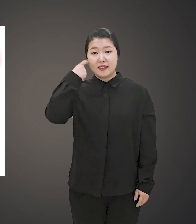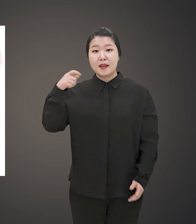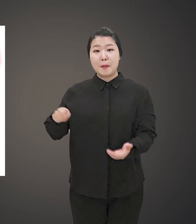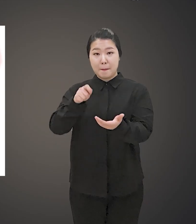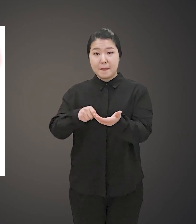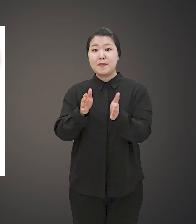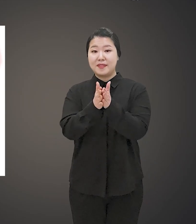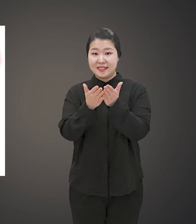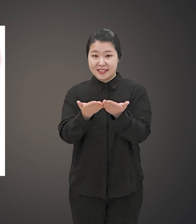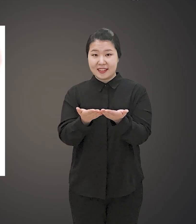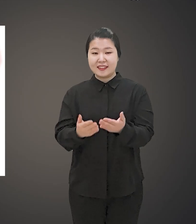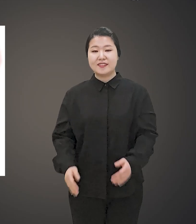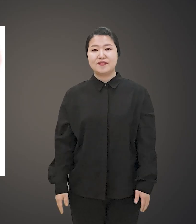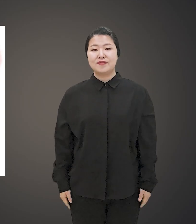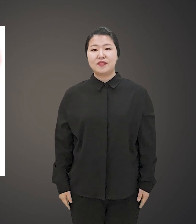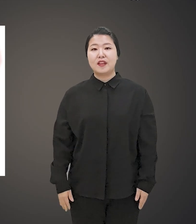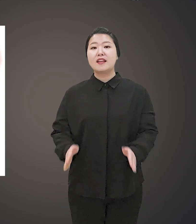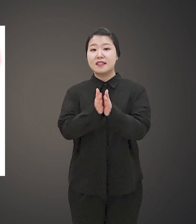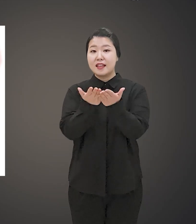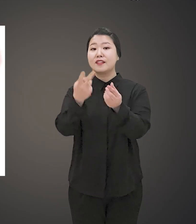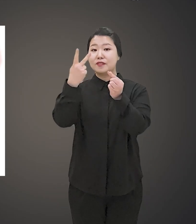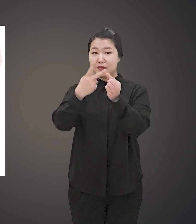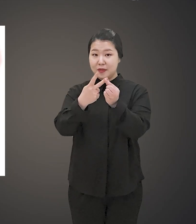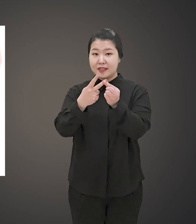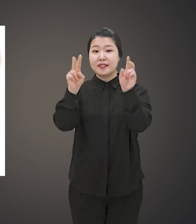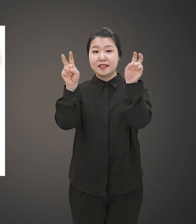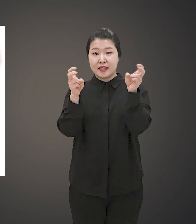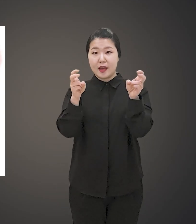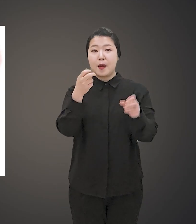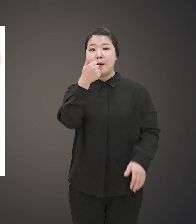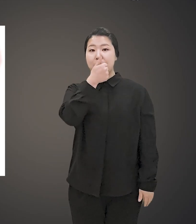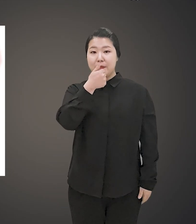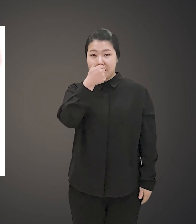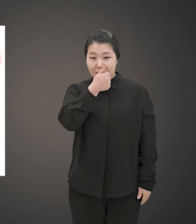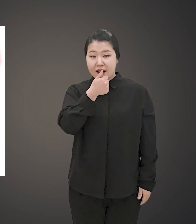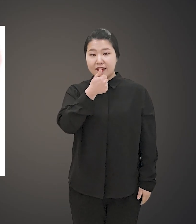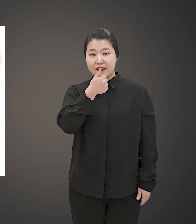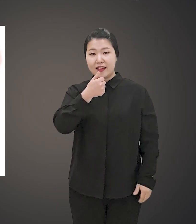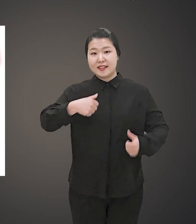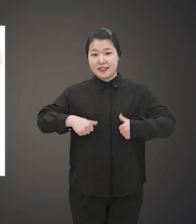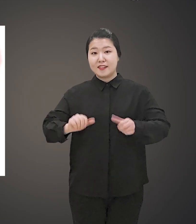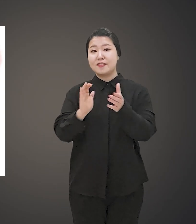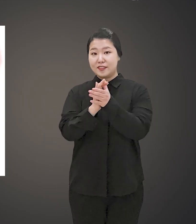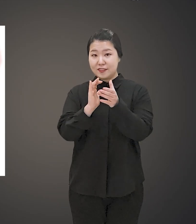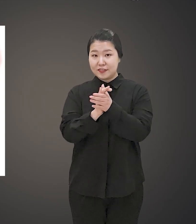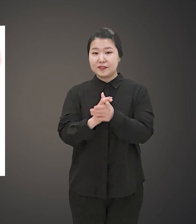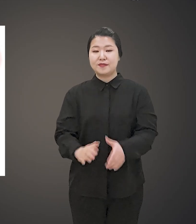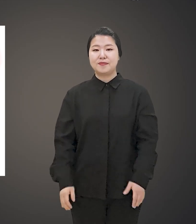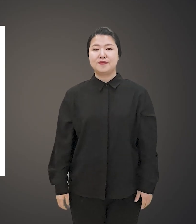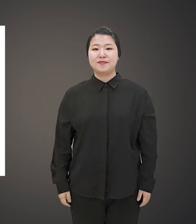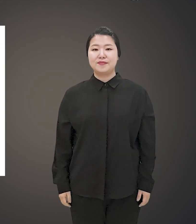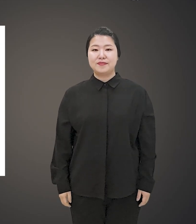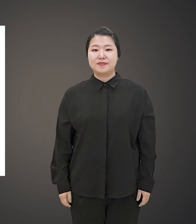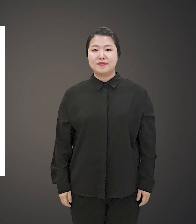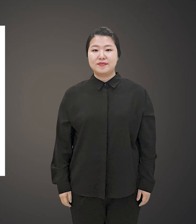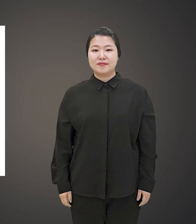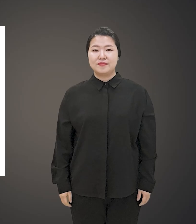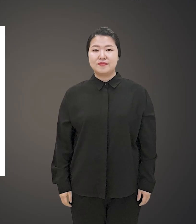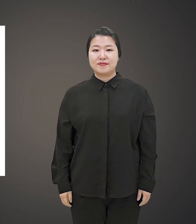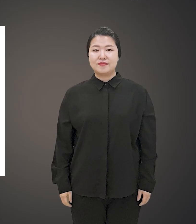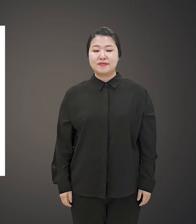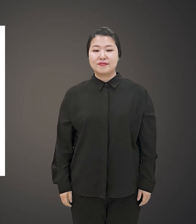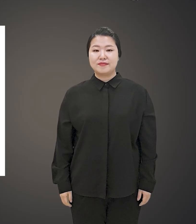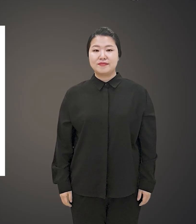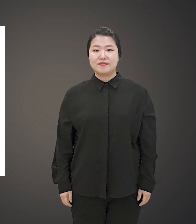행복을 부르는 마법의 책, 쌍둥이 판다 시리즈 두 번째, 쌍둥이 판다와 친구들이 나왔다.